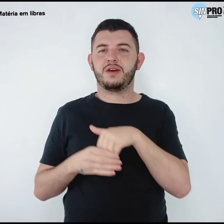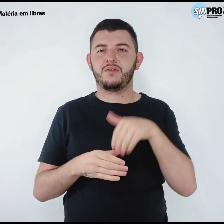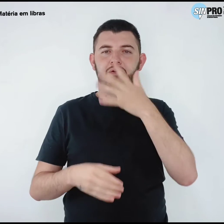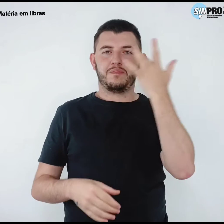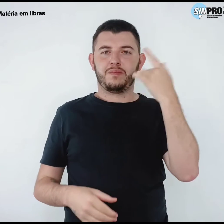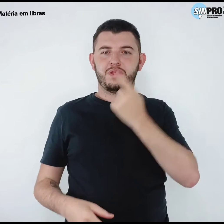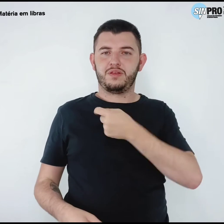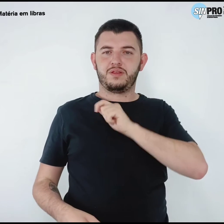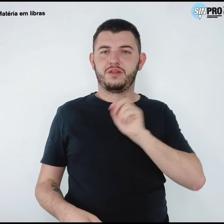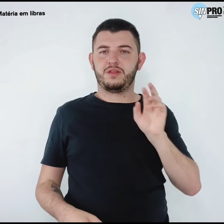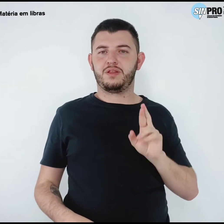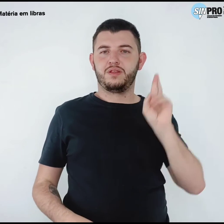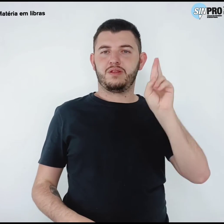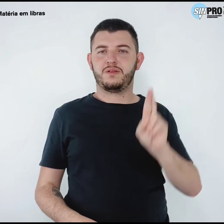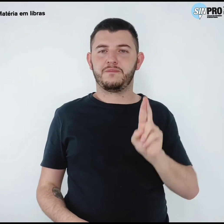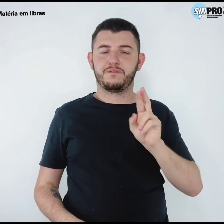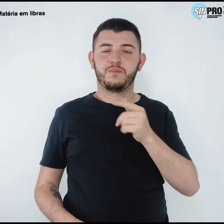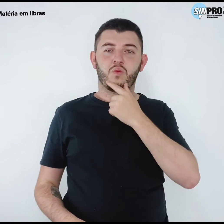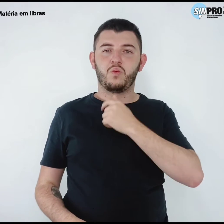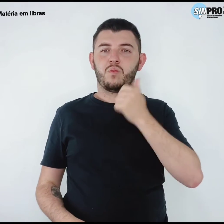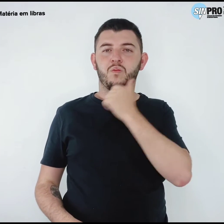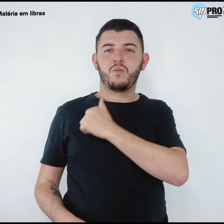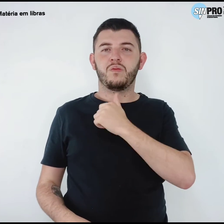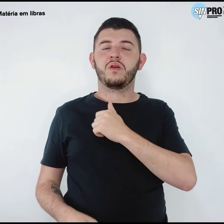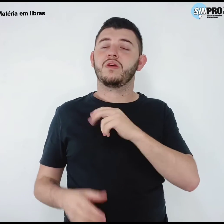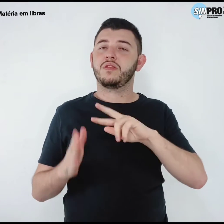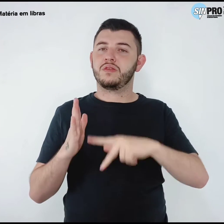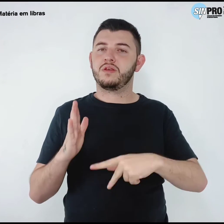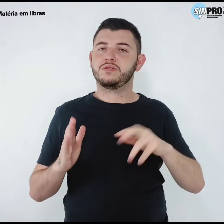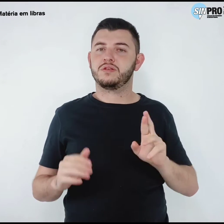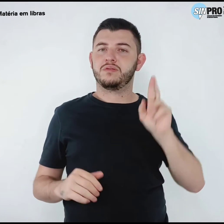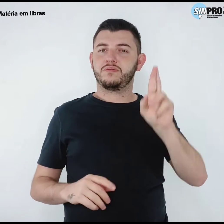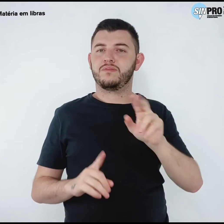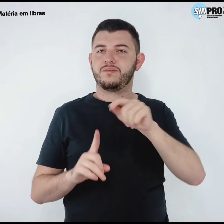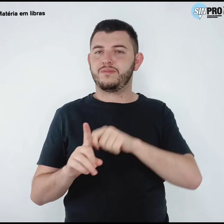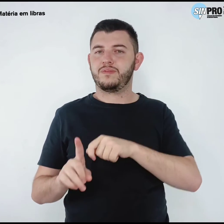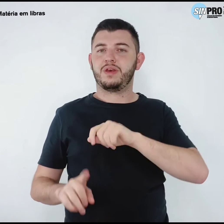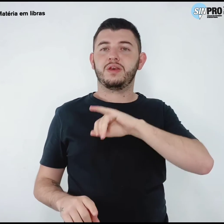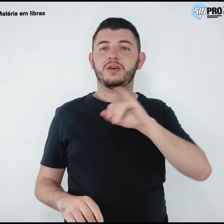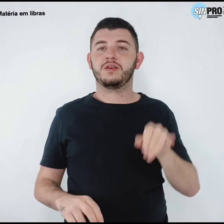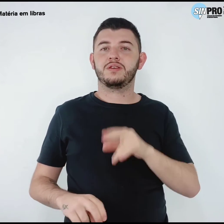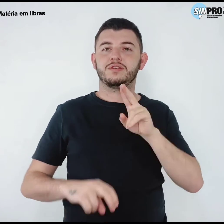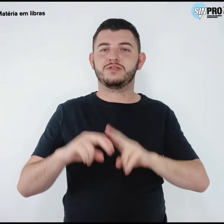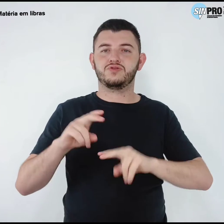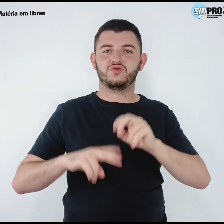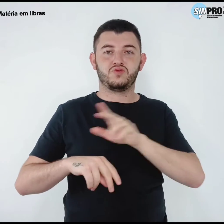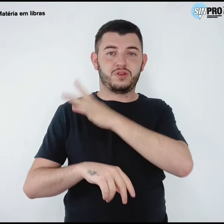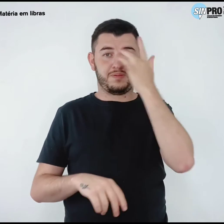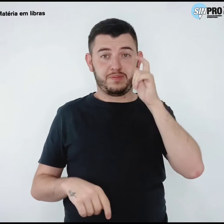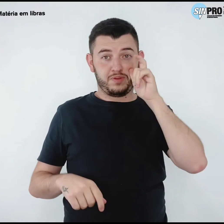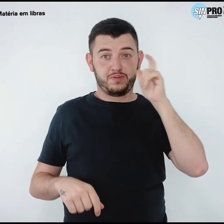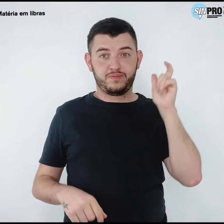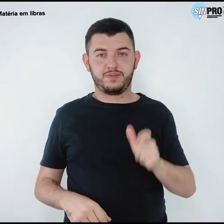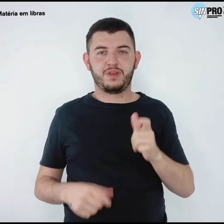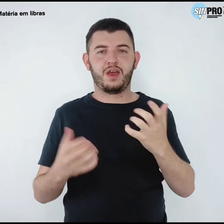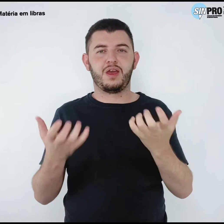para delegados, delegadas sindicais durante o mês de junho aos interessados em